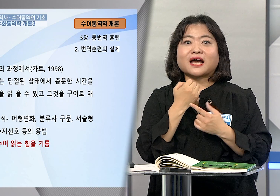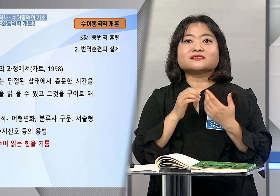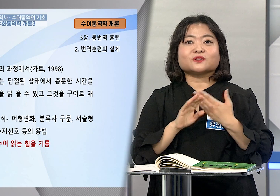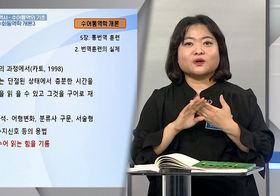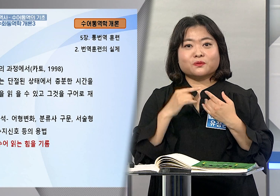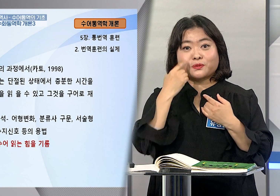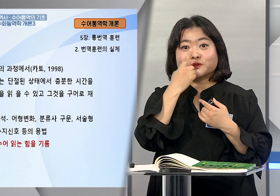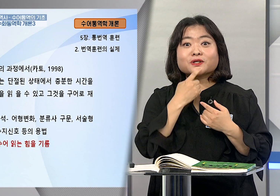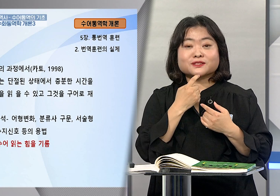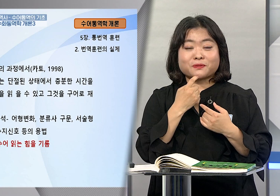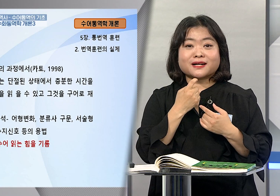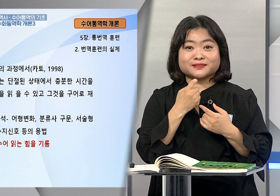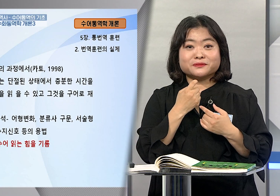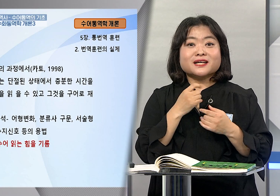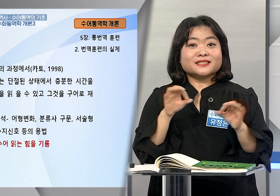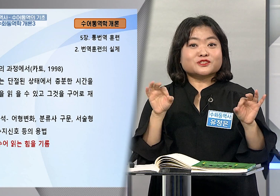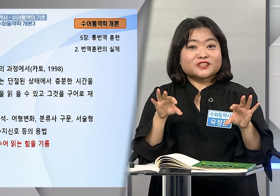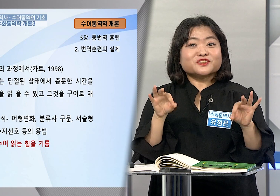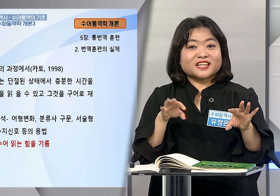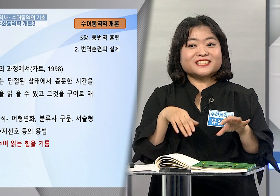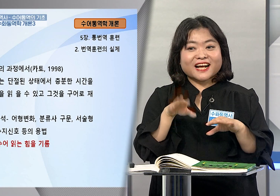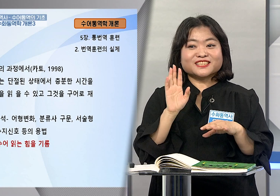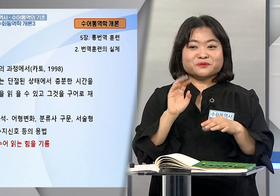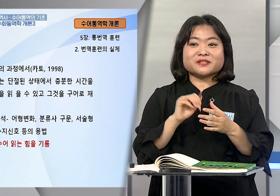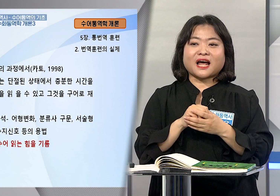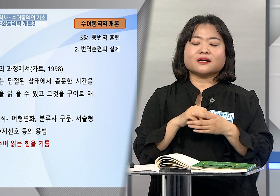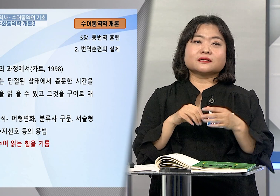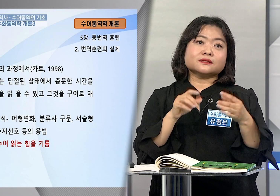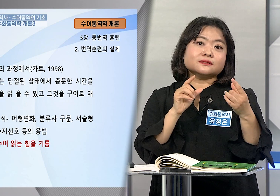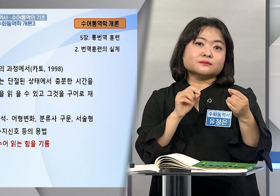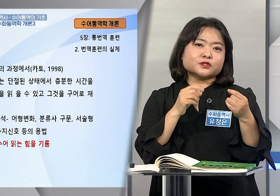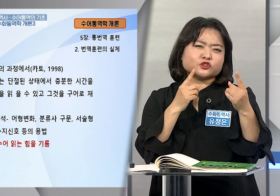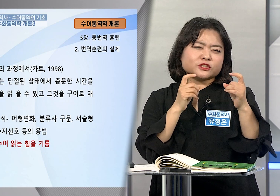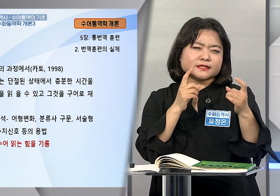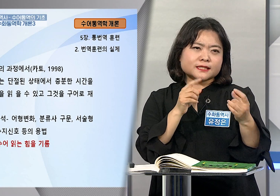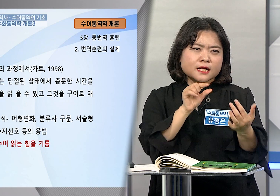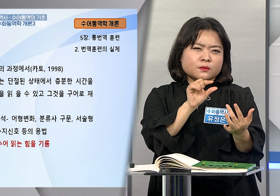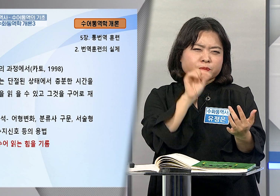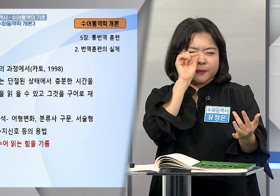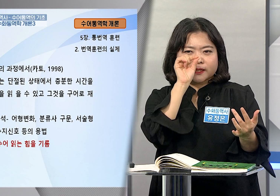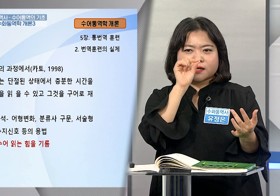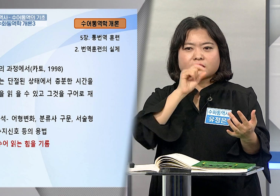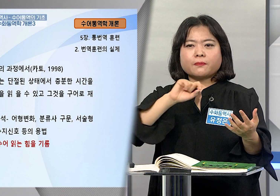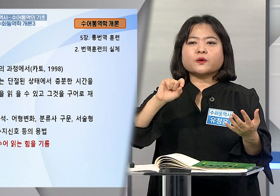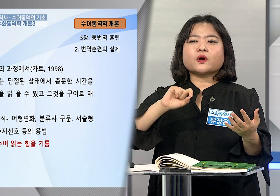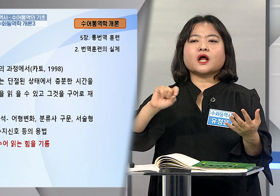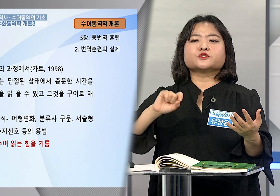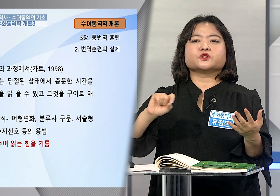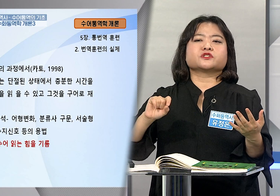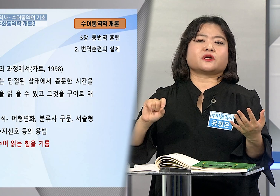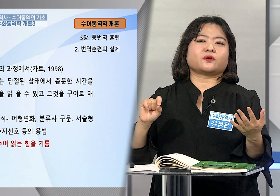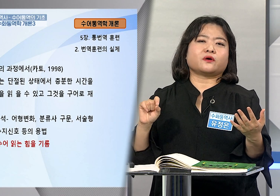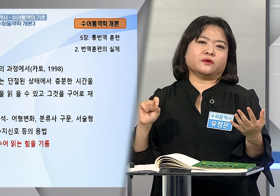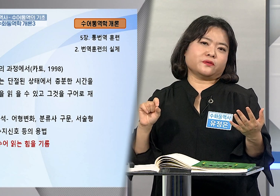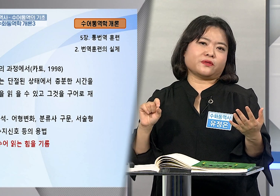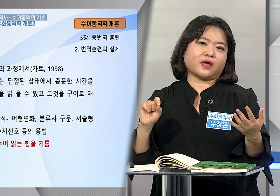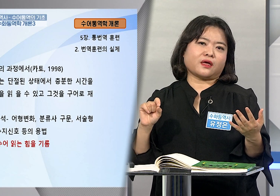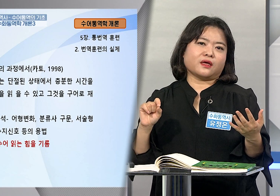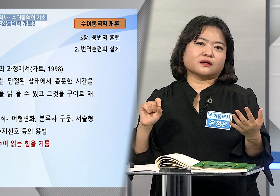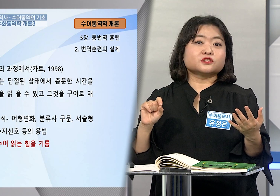다르죠. 표정에서 방금 순간순간 지나갔습니다. 그런 비수지를 뽑아내서 번역할 수 있어야 돼요. 네,